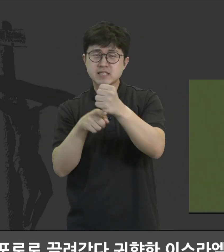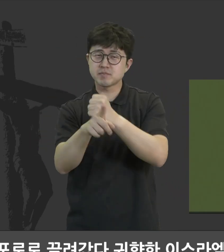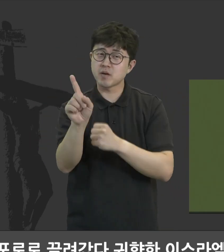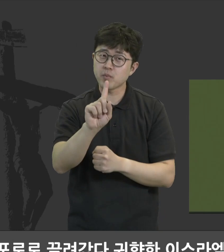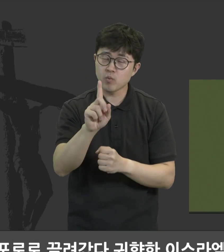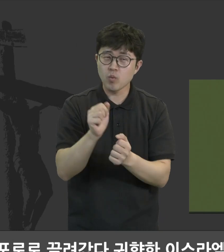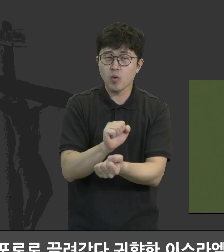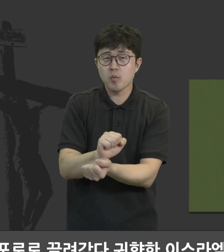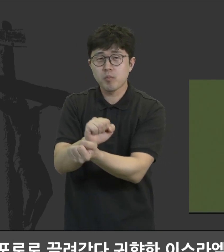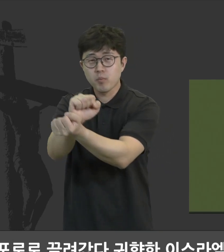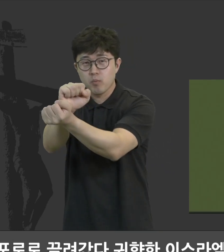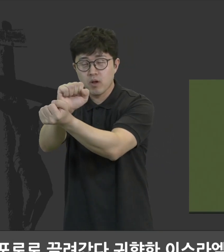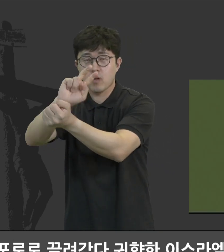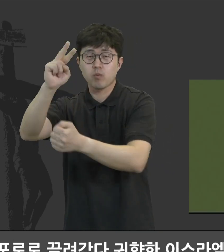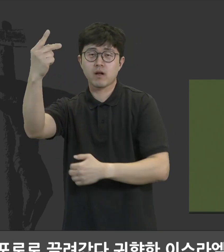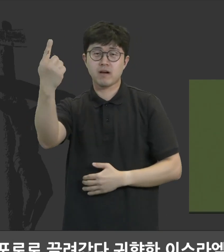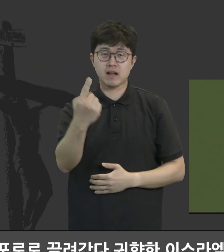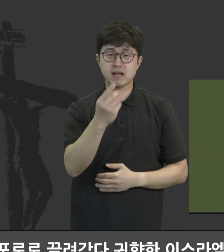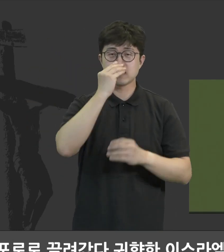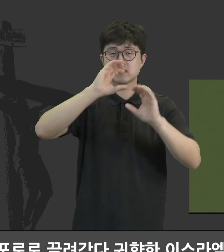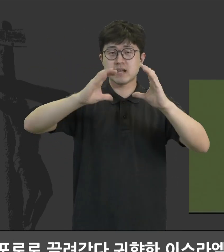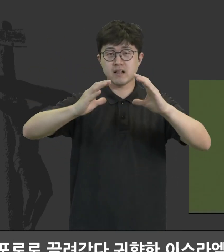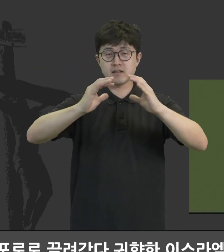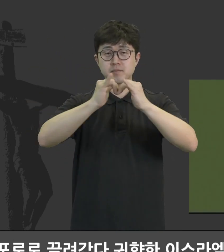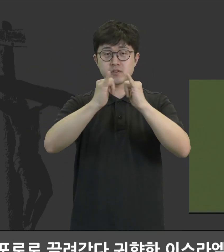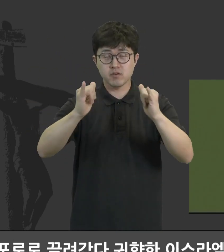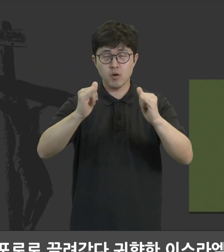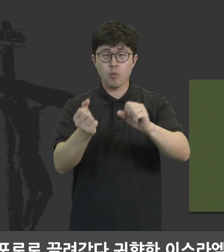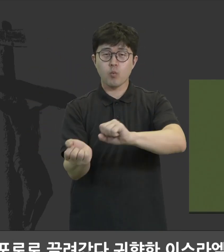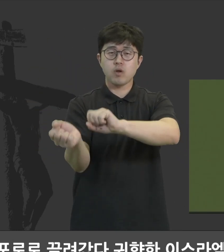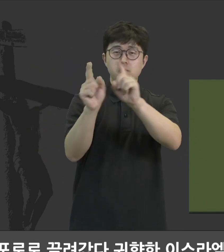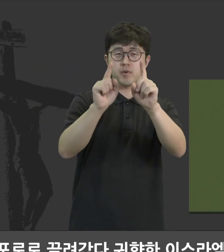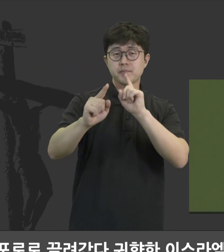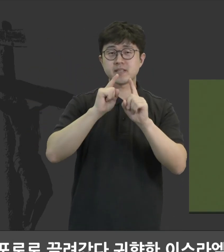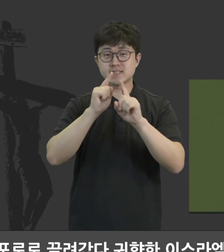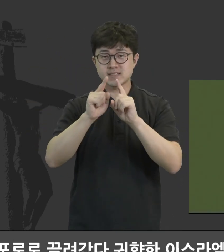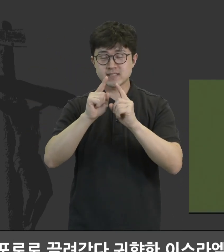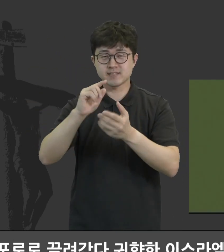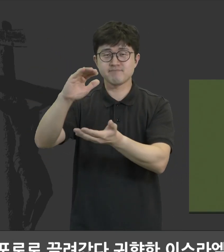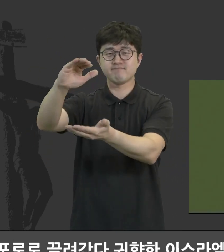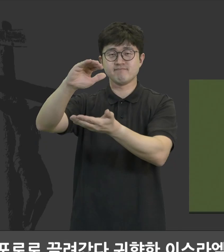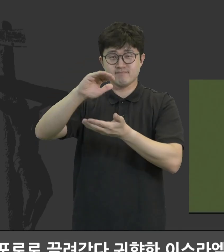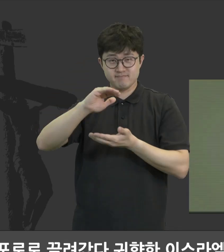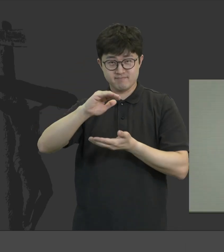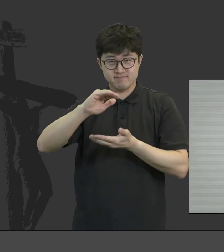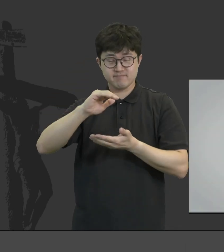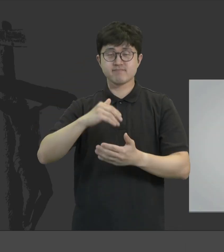귀향한 이스라엘 백성에게 전해지는 회복의 메시지를 듣는 시간이 될 것입니다.